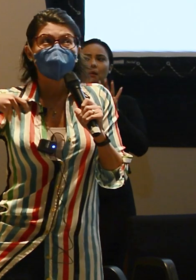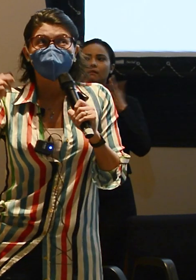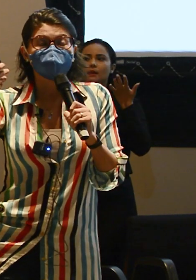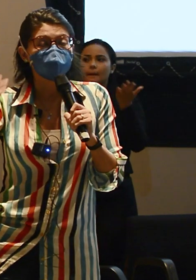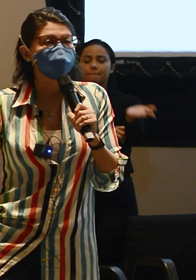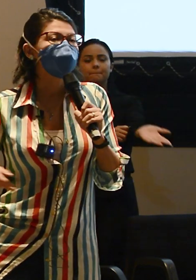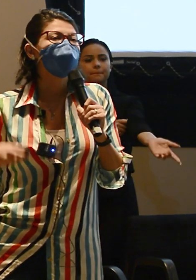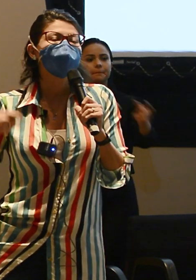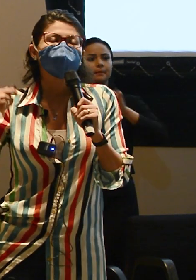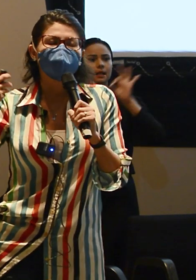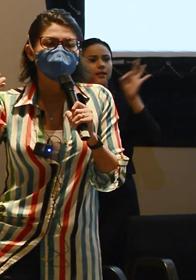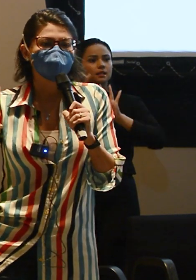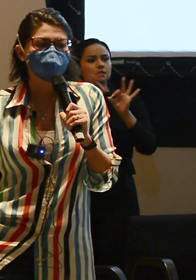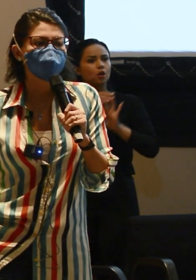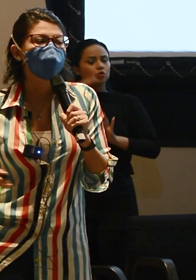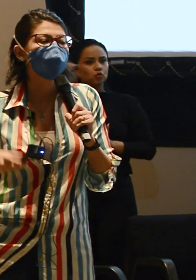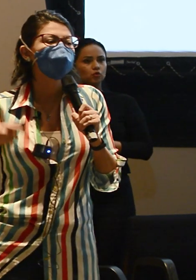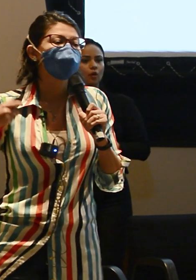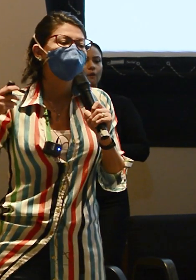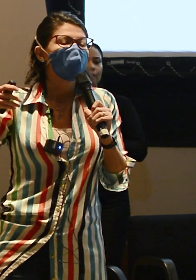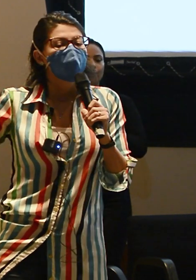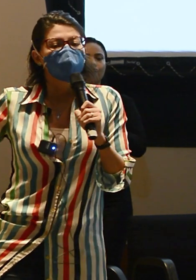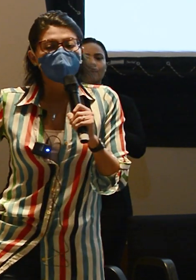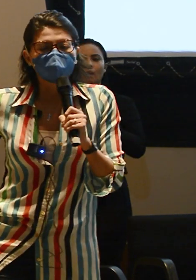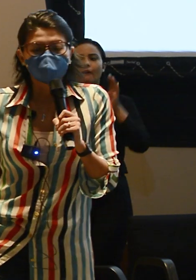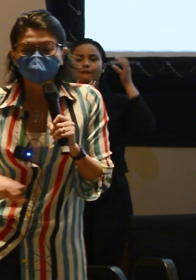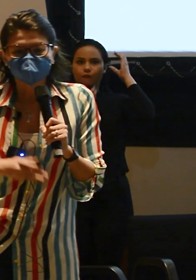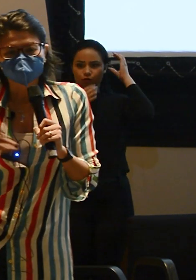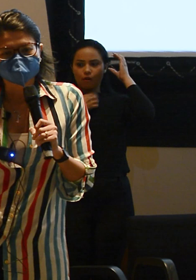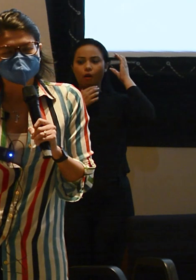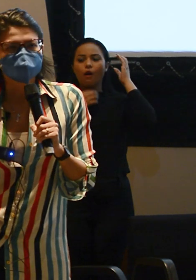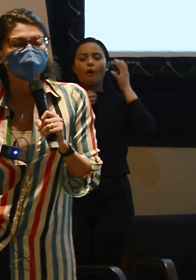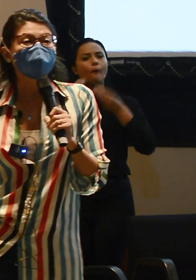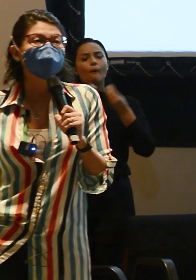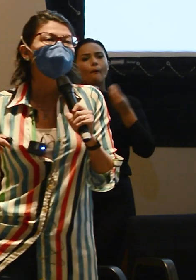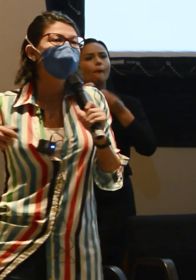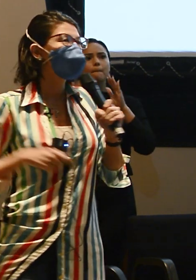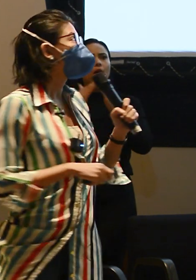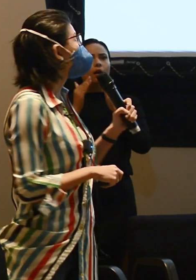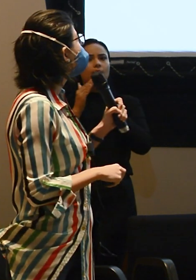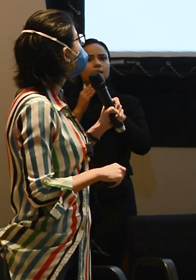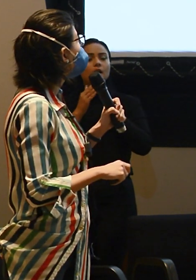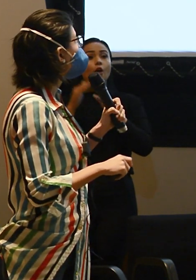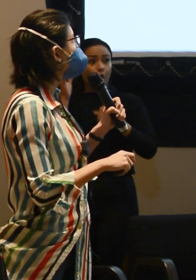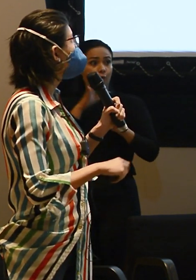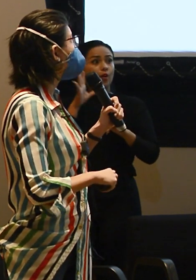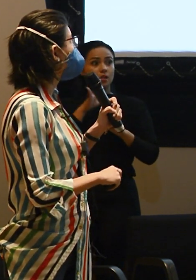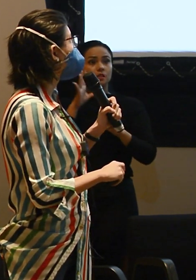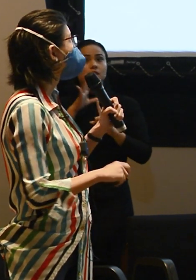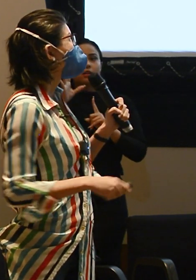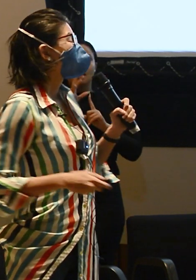a reabilitação auditiva, as terapias fonoaudiológicas, como são as coisas na sua casa, tudo isso influencia em como o